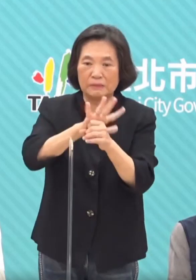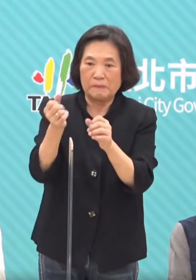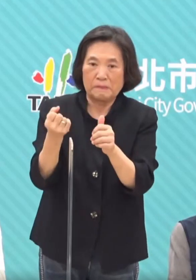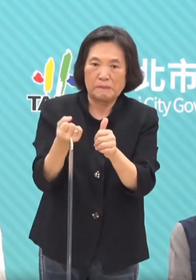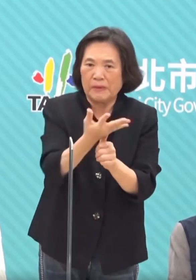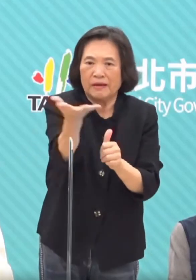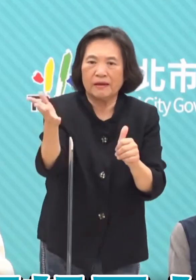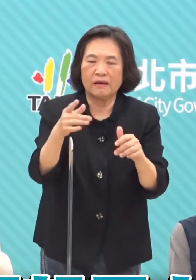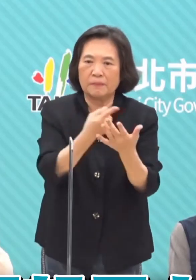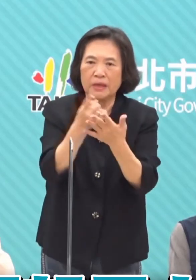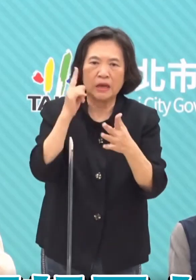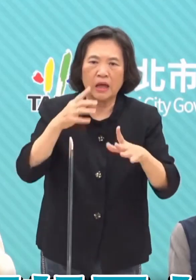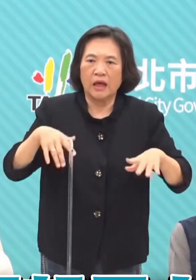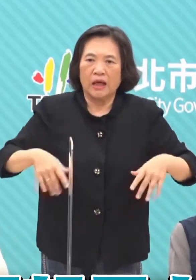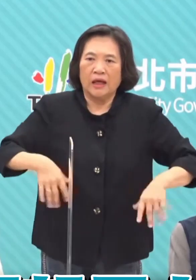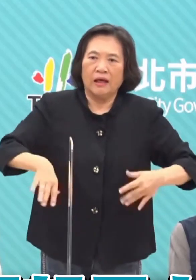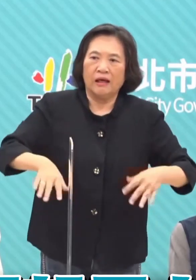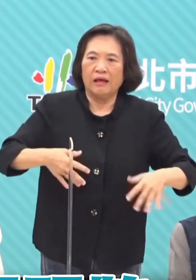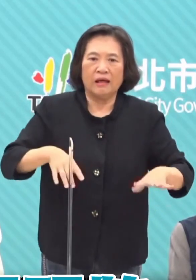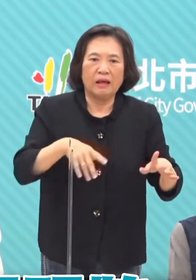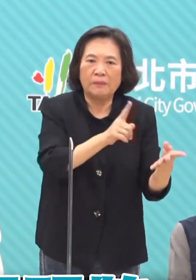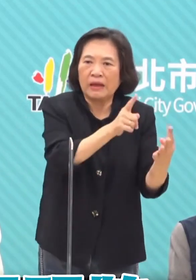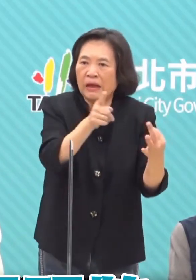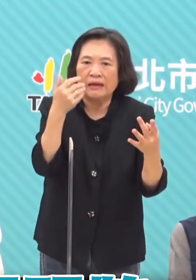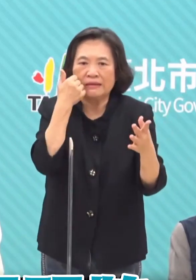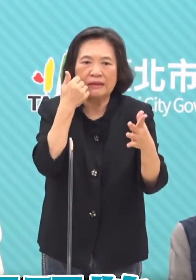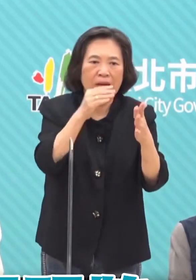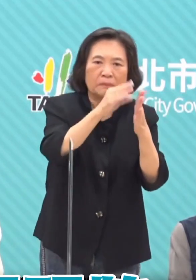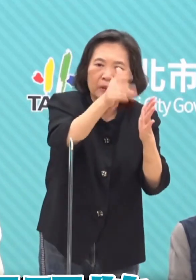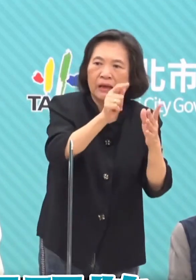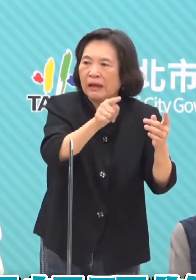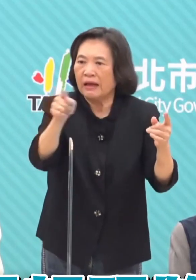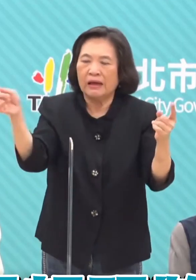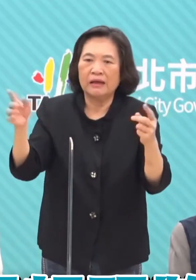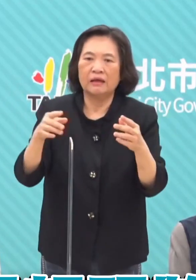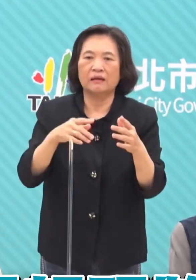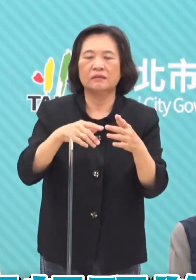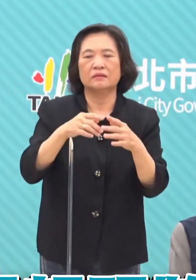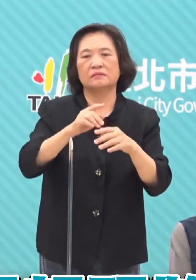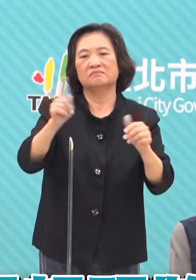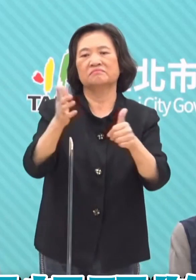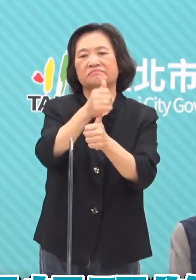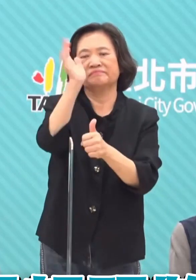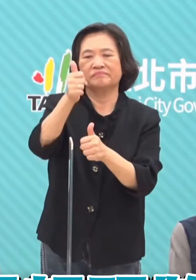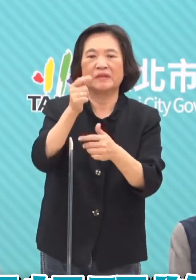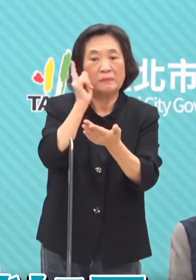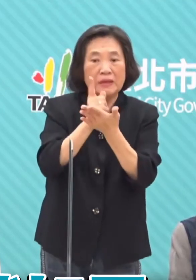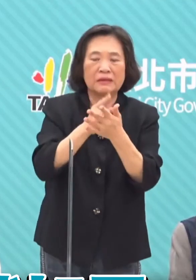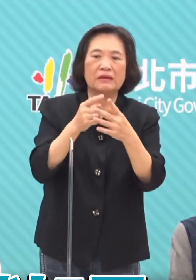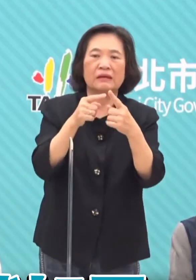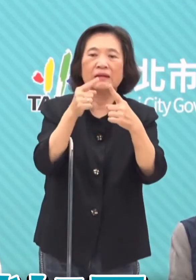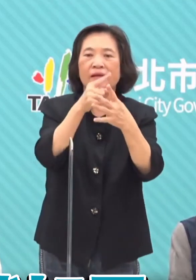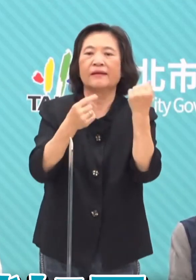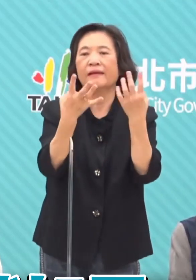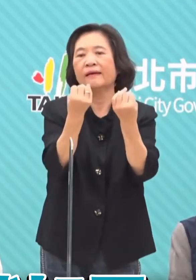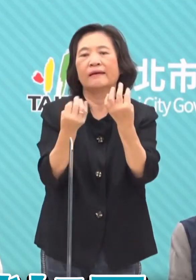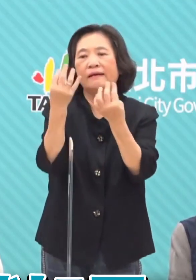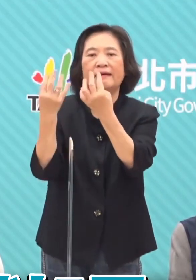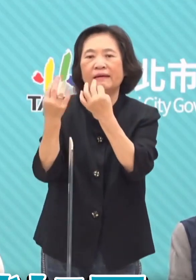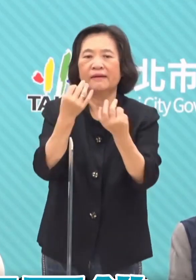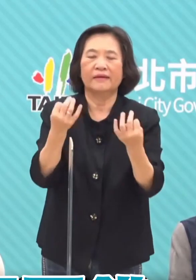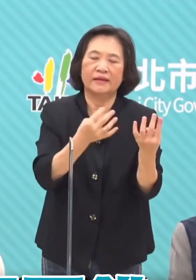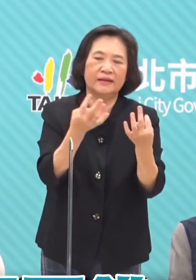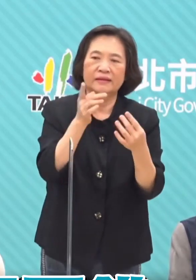大家都没有把握，就推一个卫福部长上去，每天报名牌。哎，要后来发现，他报名牌好像每天在喊加